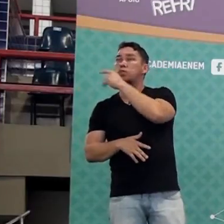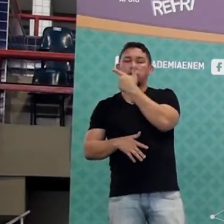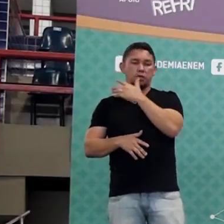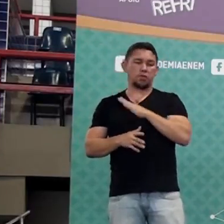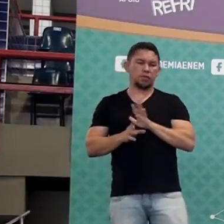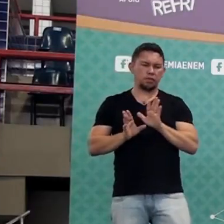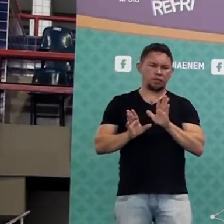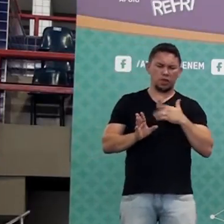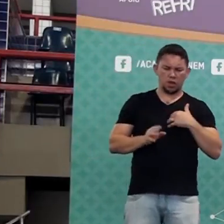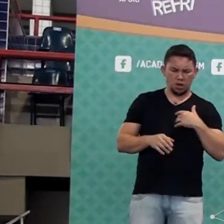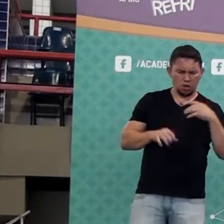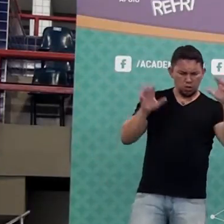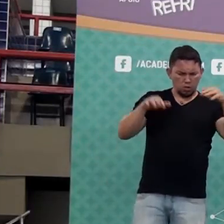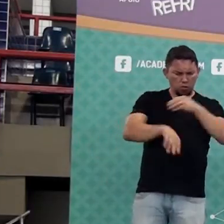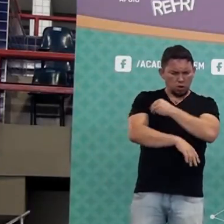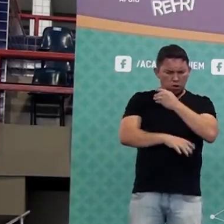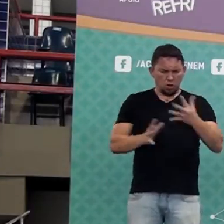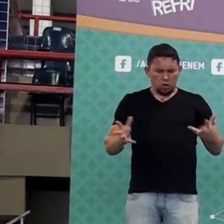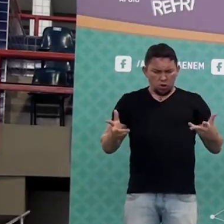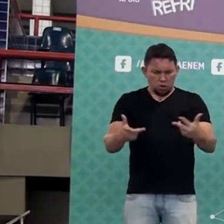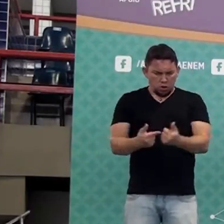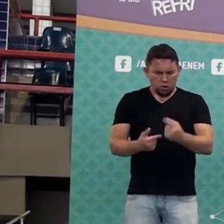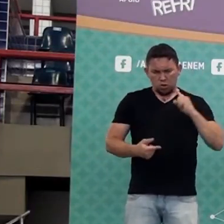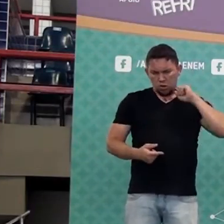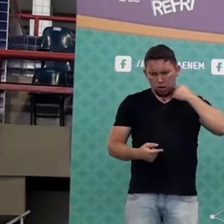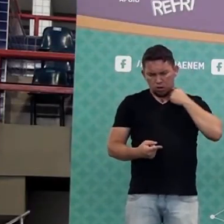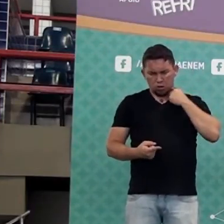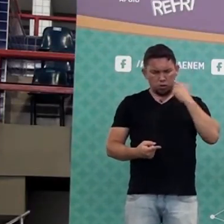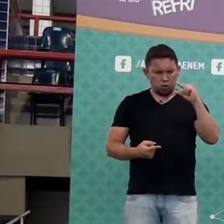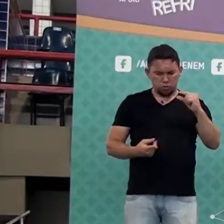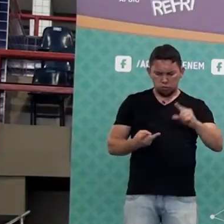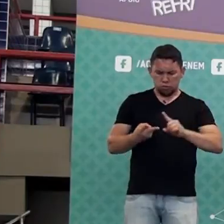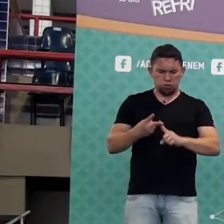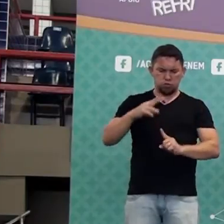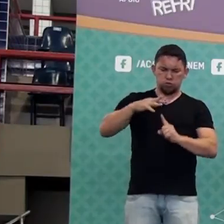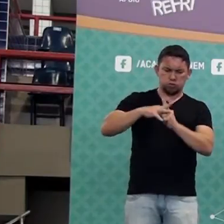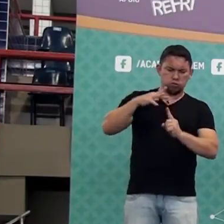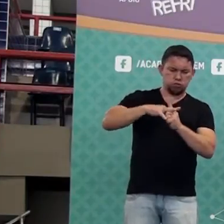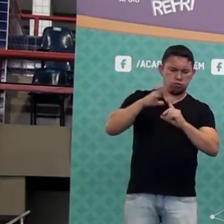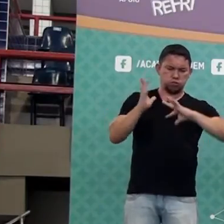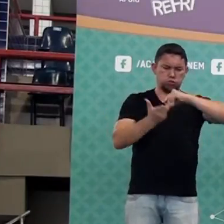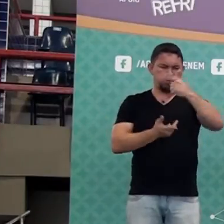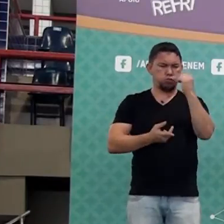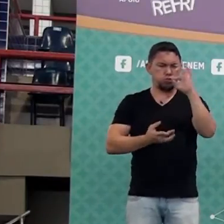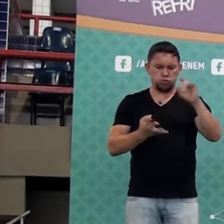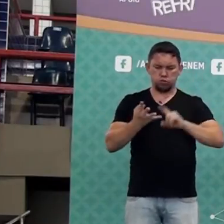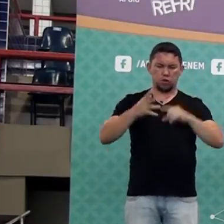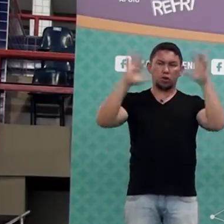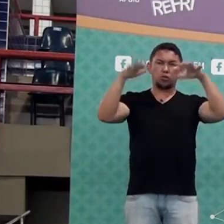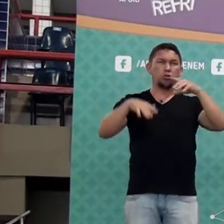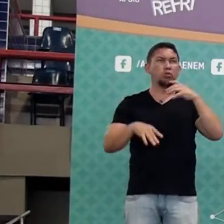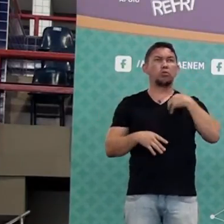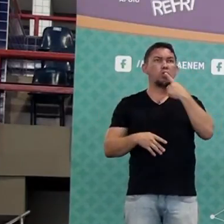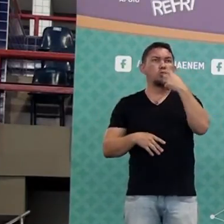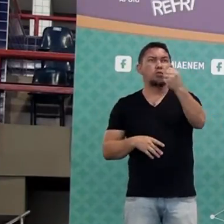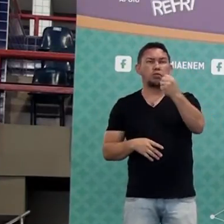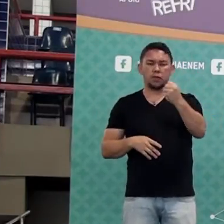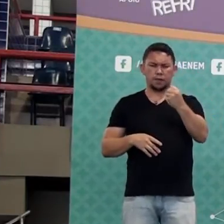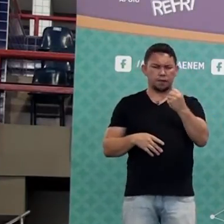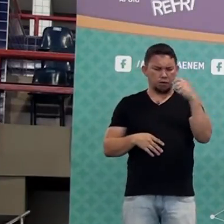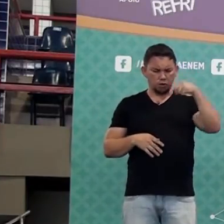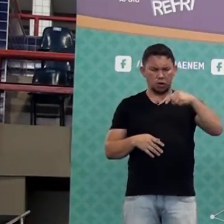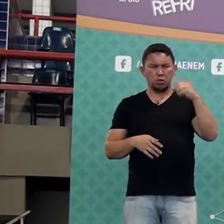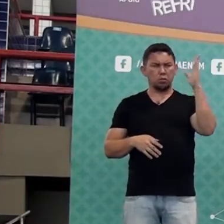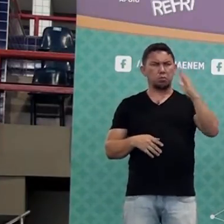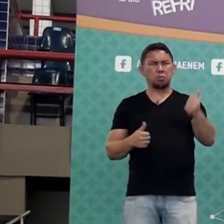tem maravilha com o etanol? Ele polui pouco, não provoca efeito estufa, não provoca chuva ácida. Para nós no